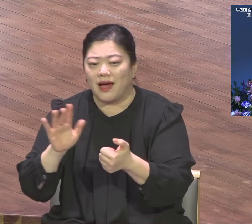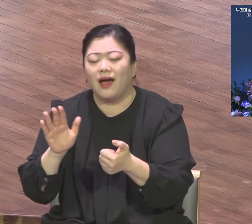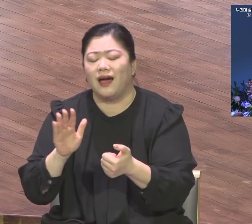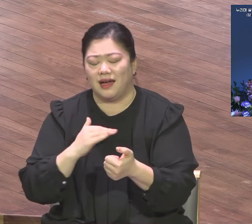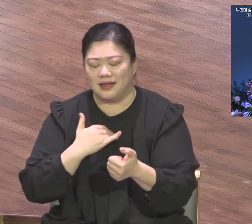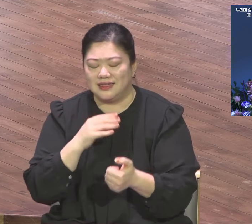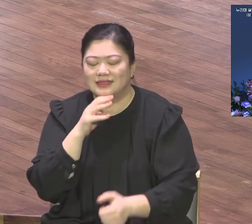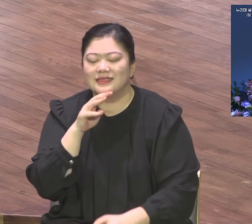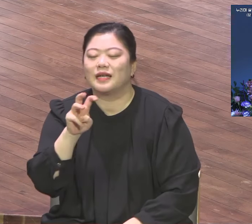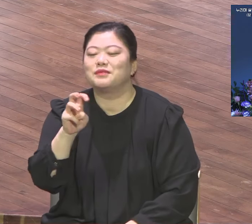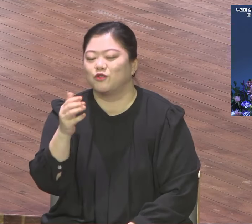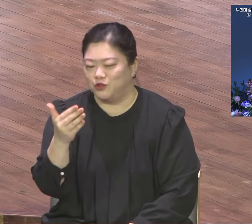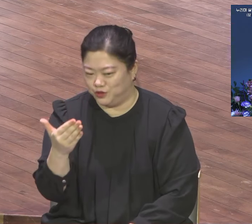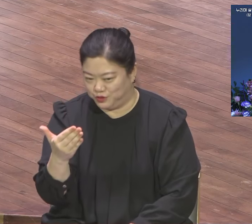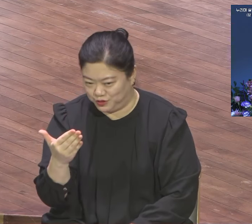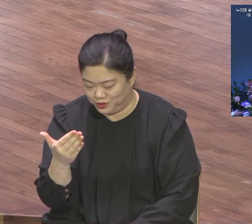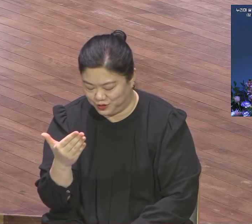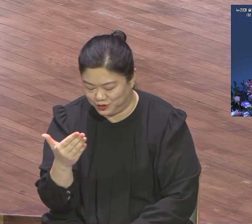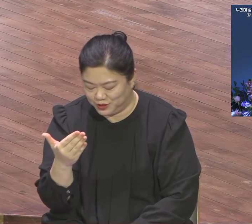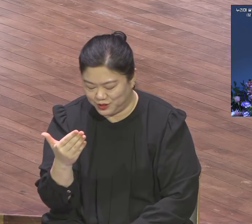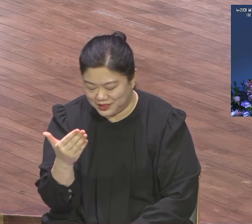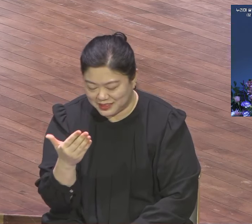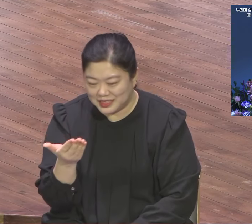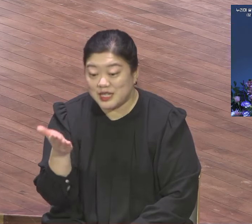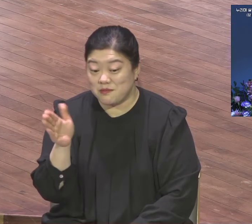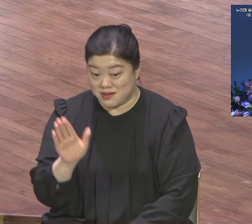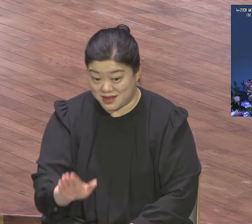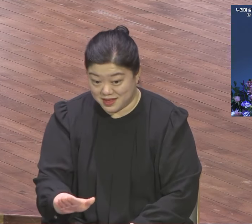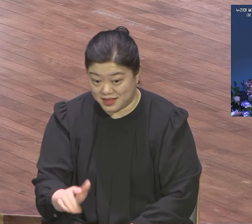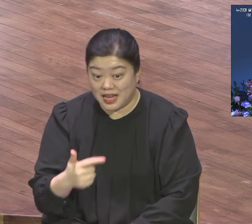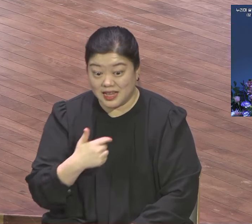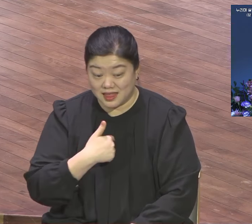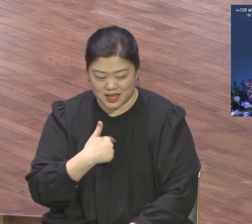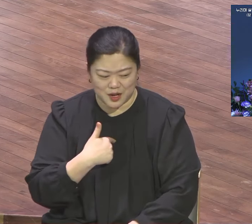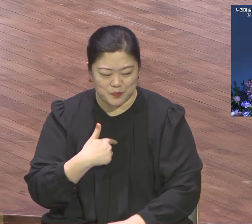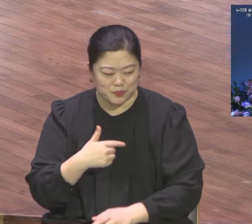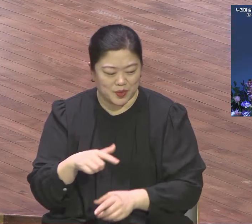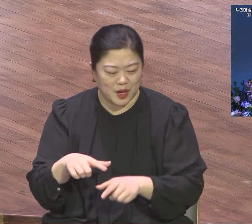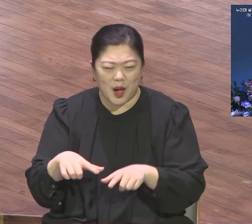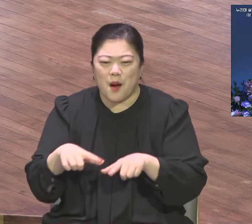이게 깨지 휴시라고 했어요. 자기 나이에 타수에 맞는